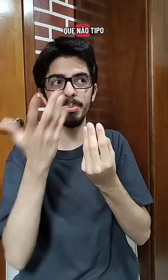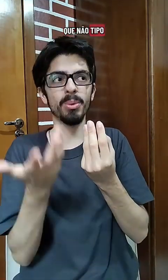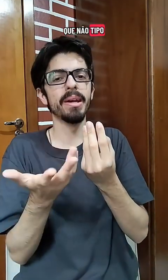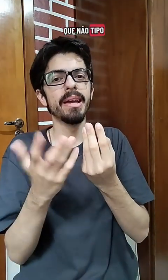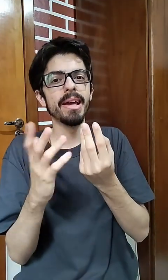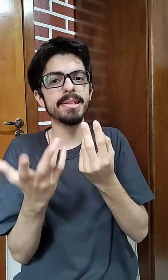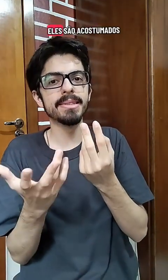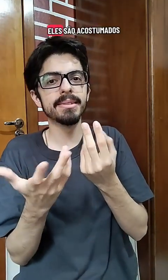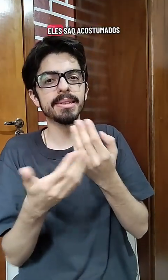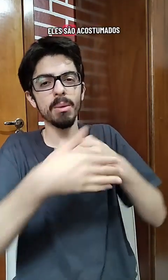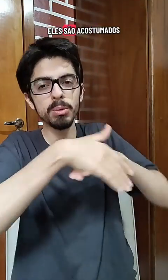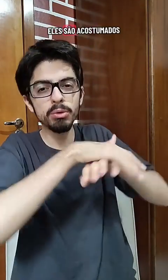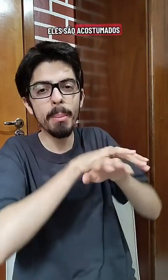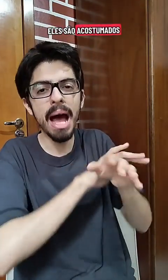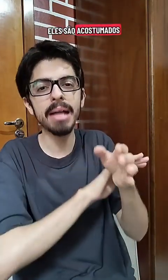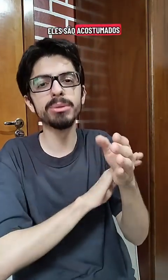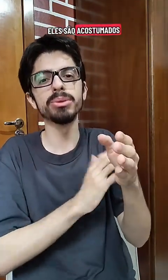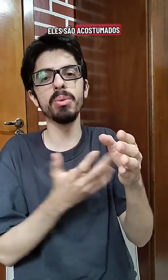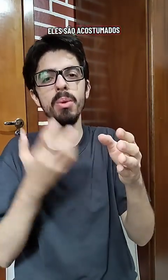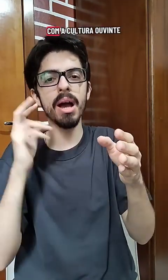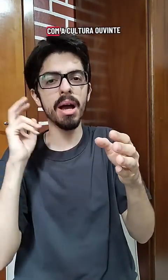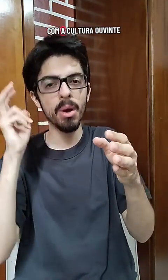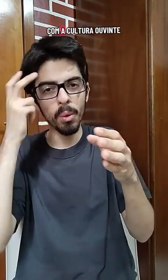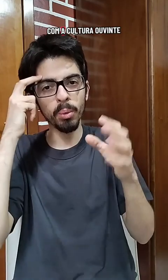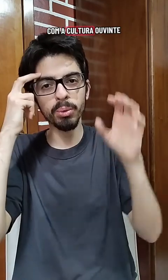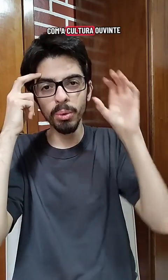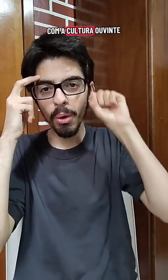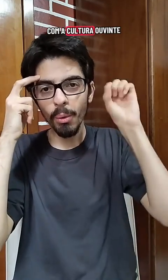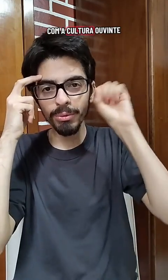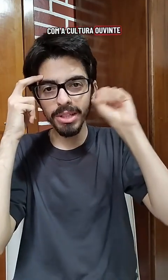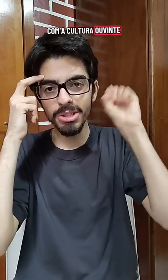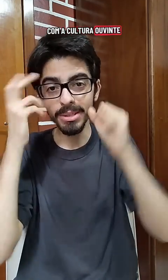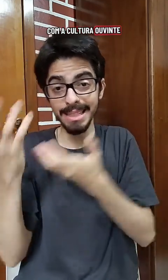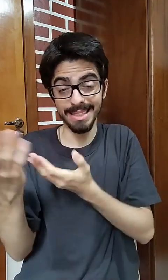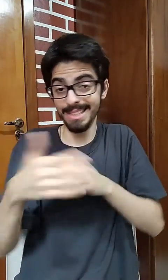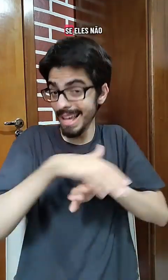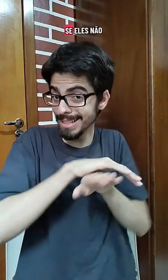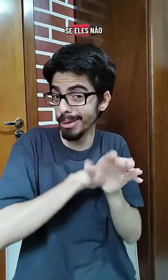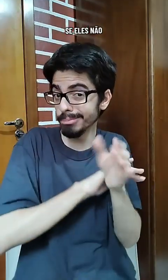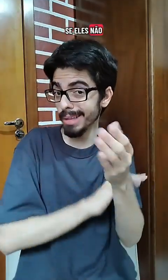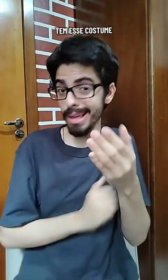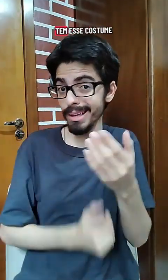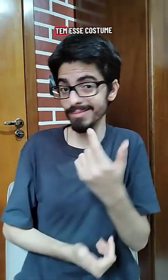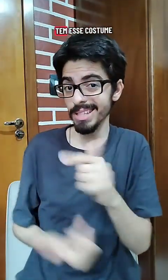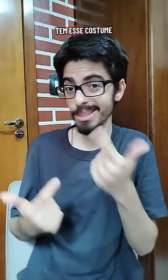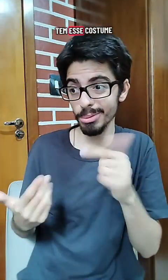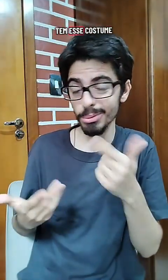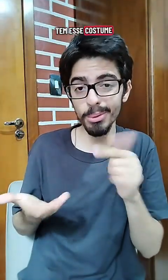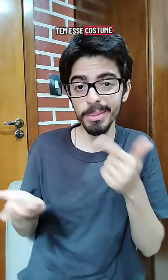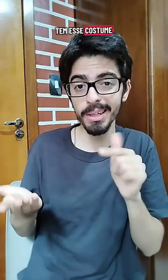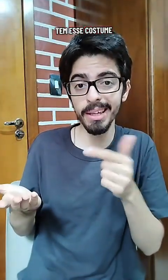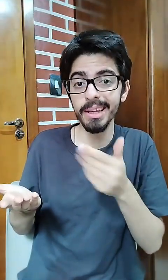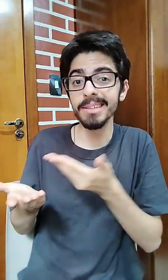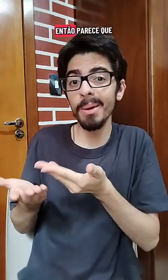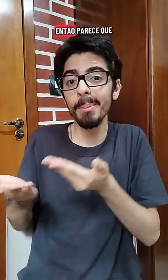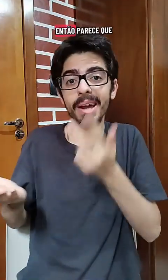tipo, eles são acostumados com a cultura ouvinte, se eles não têm esse costume, então